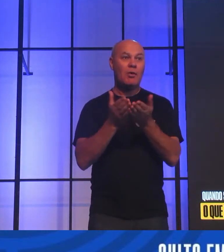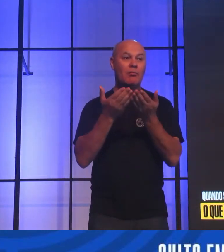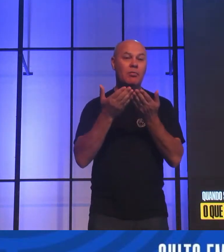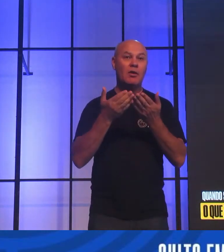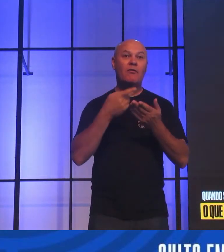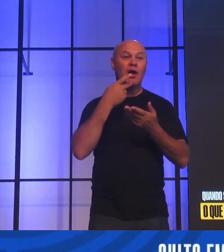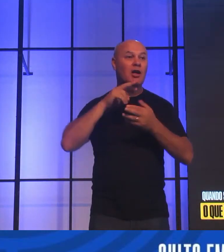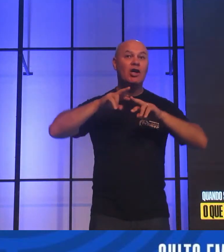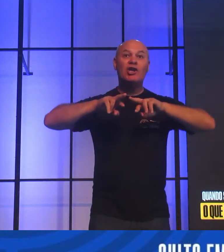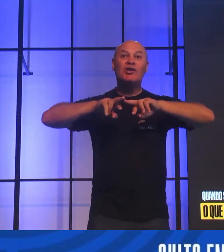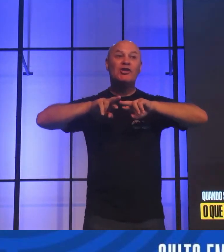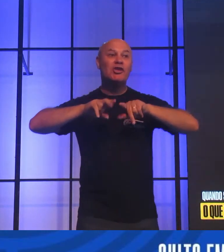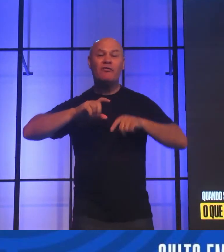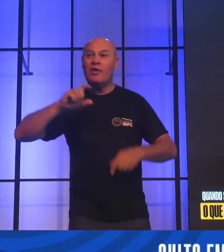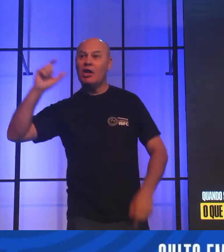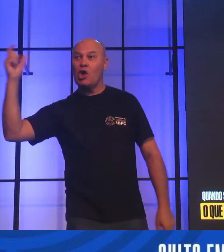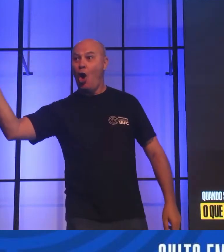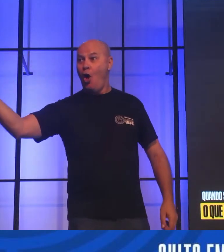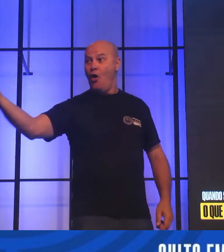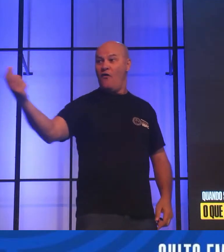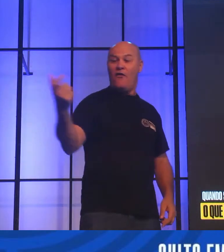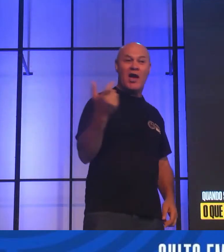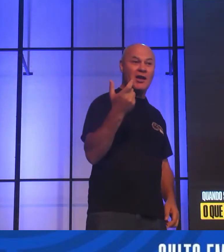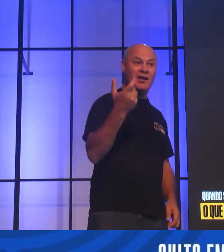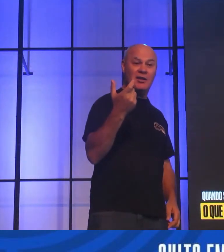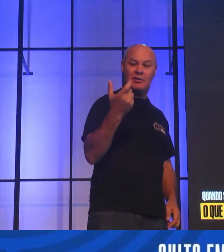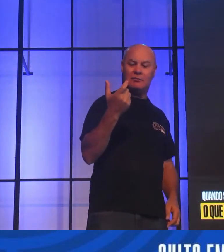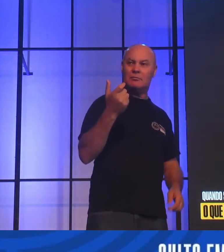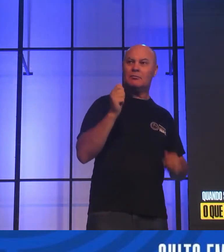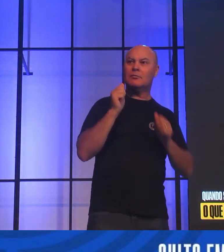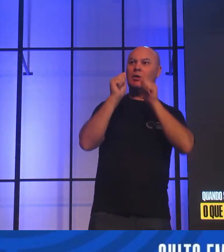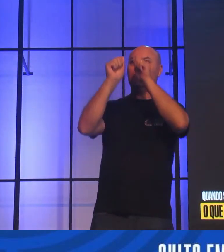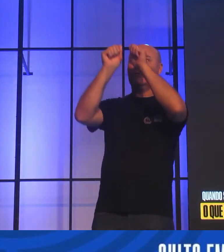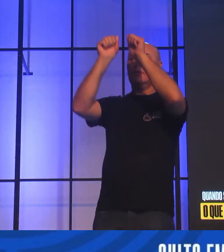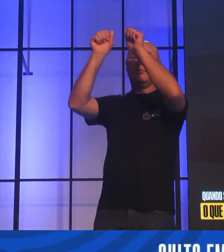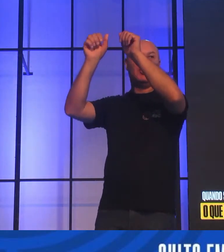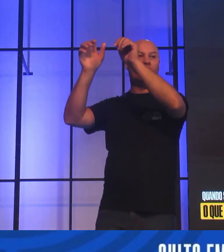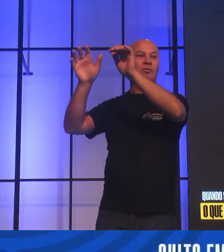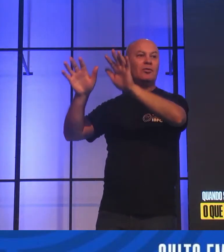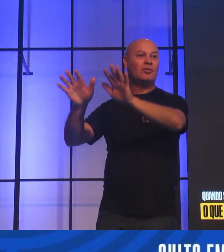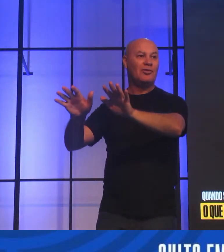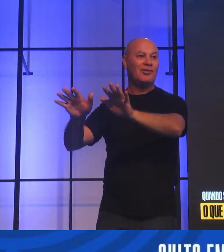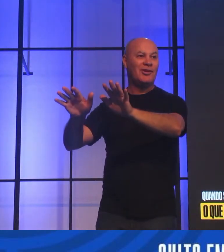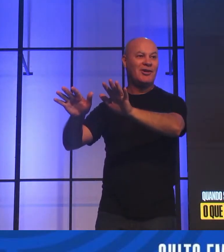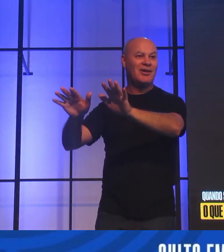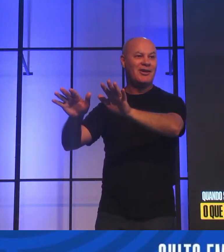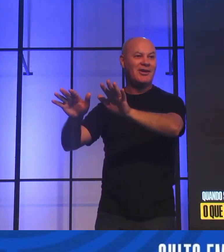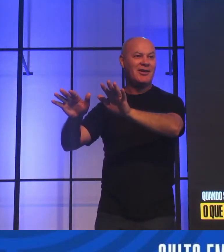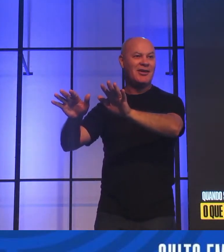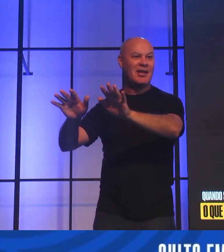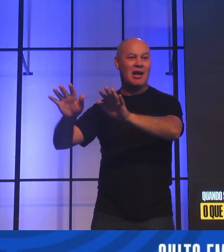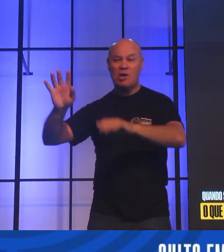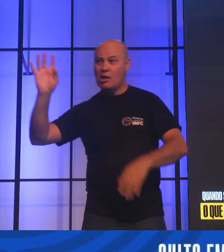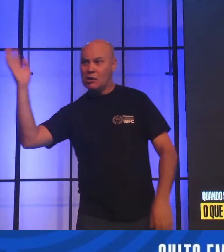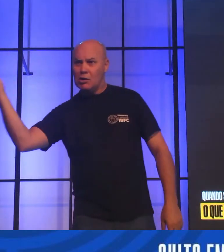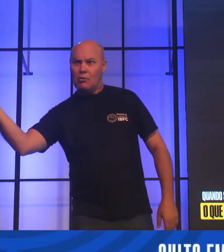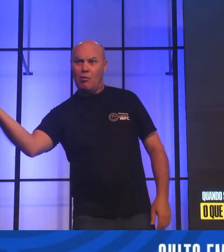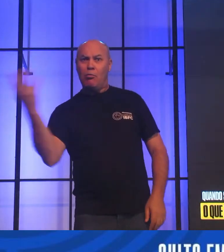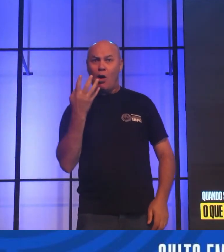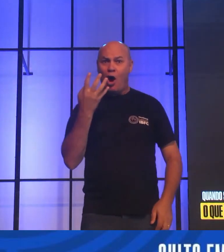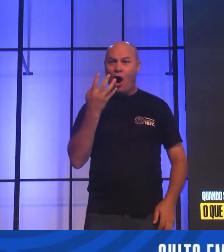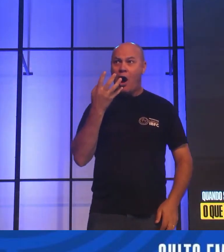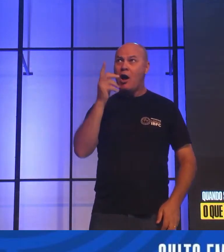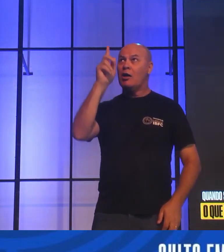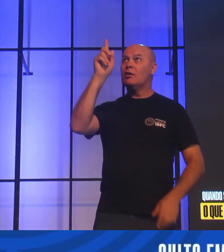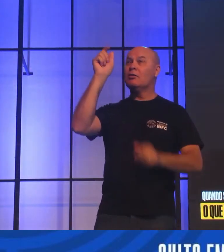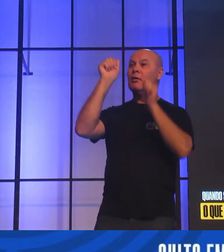paguem a ofensa com uma bênção. E ele termina dizendo, porque foi para isso que Deus os